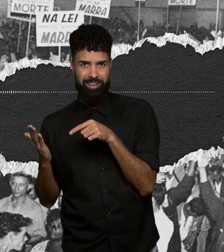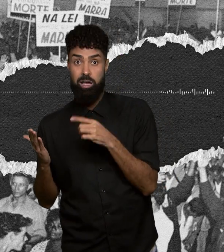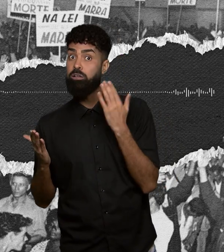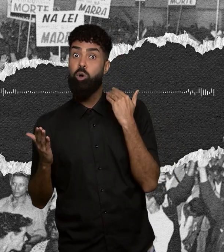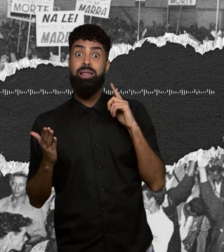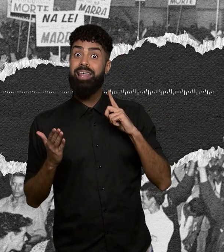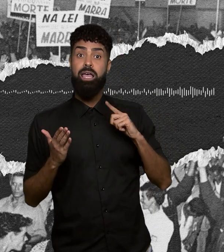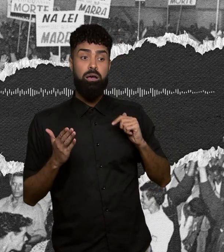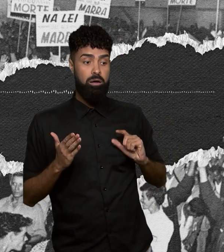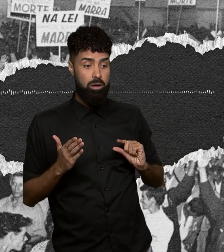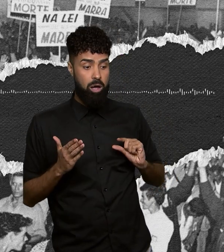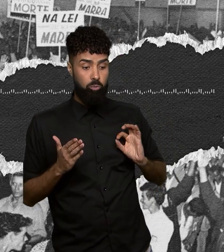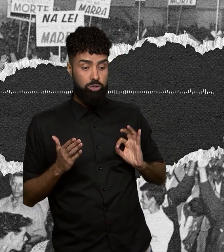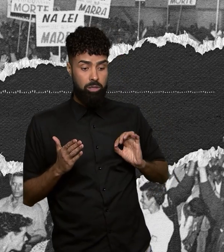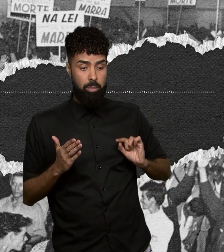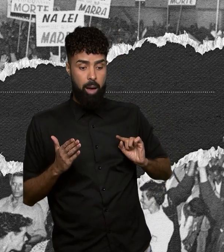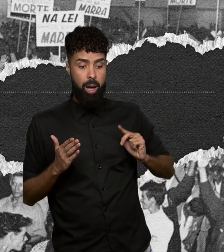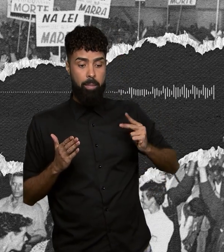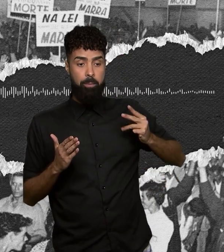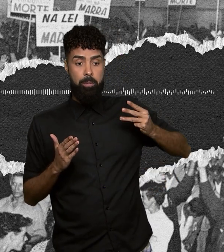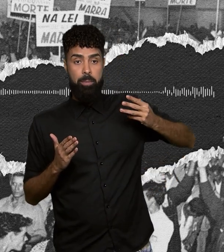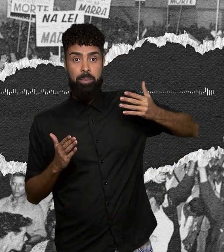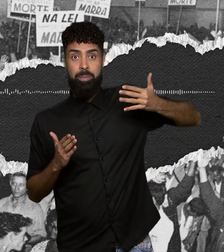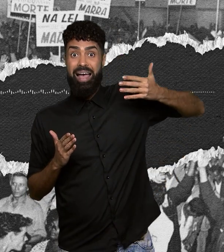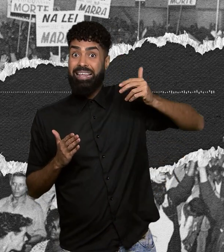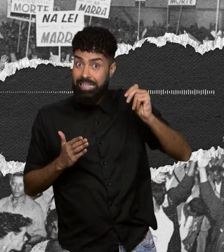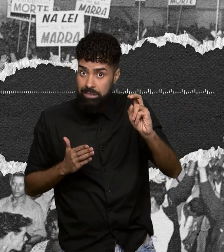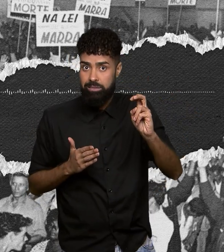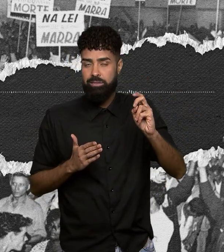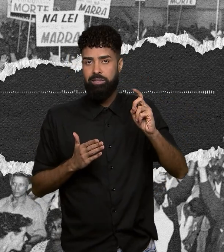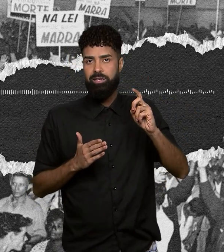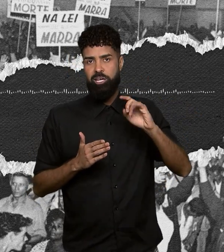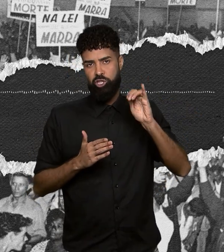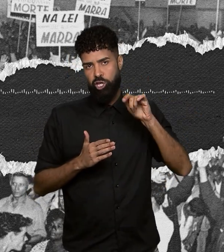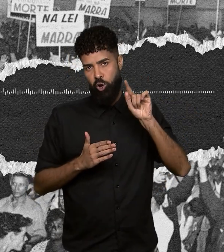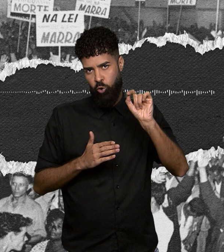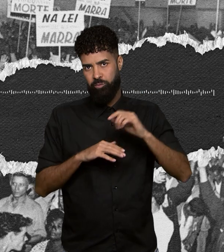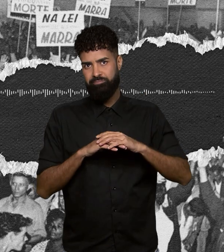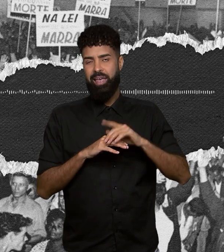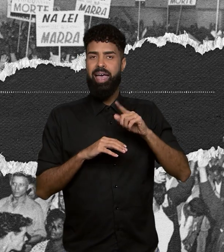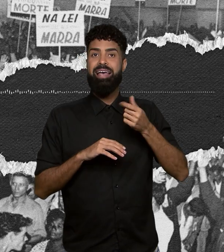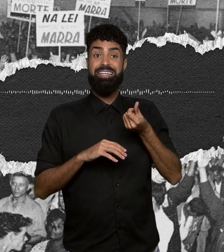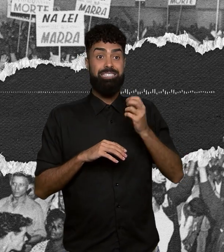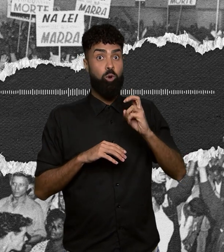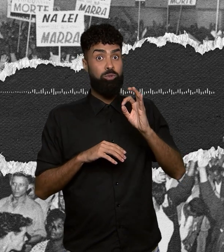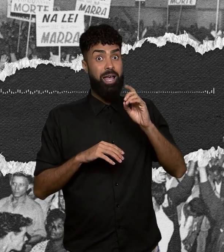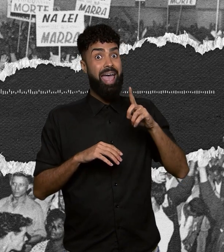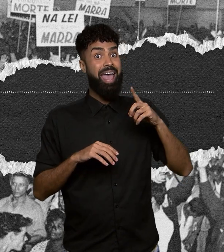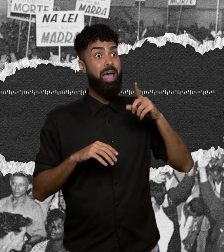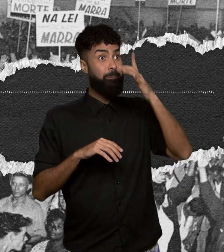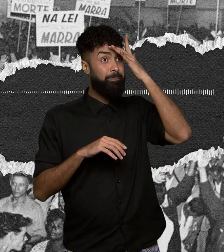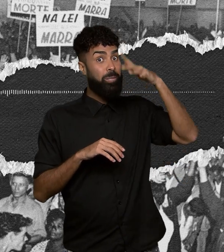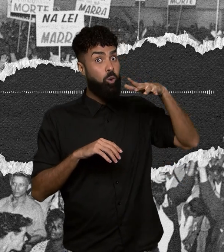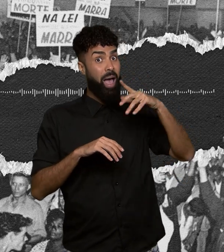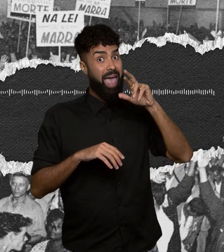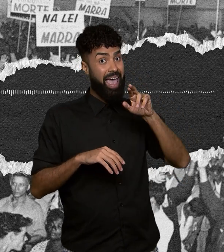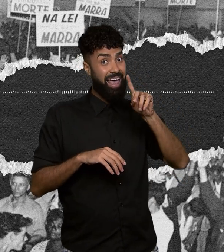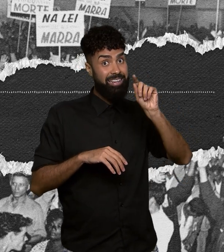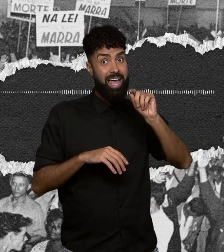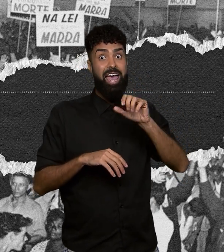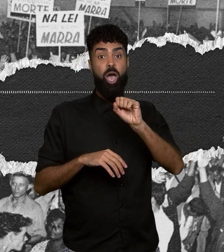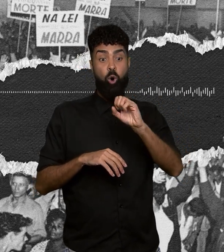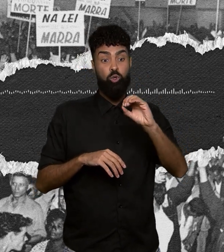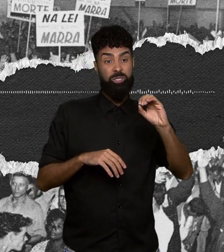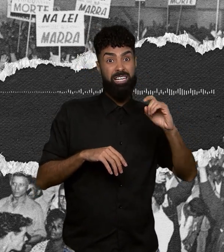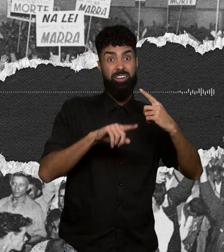degraus na tabela do ir do governo Jango Era 65% em cima de rendas maiores que 800 vezes o salário